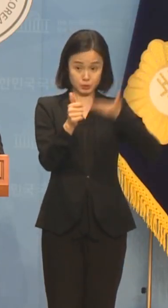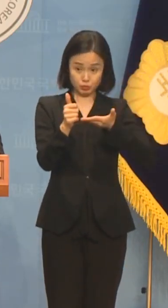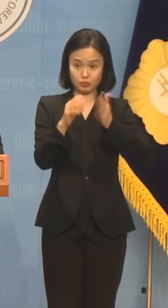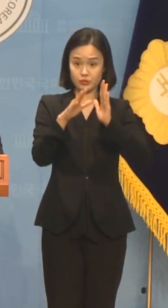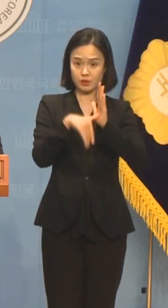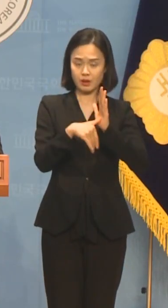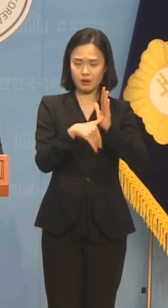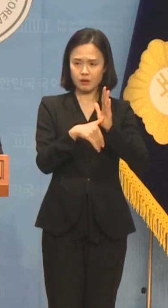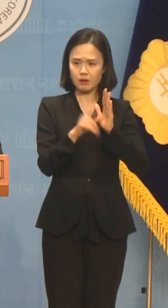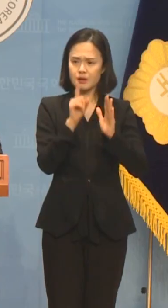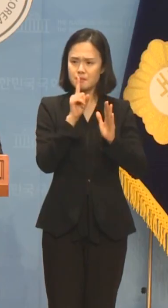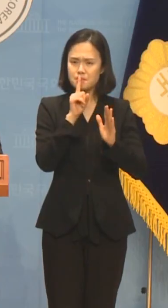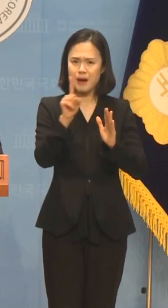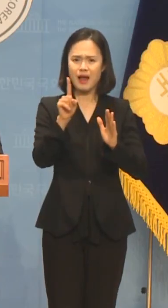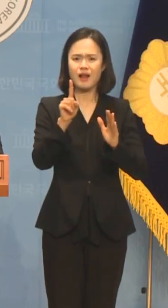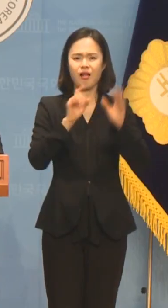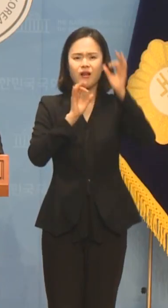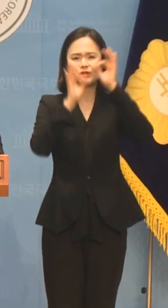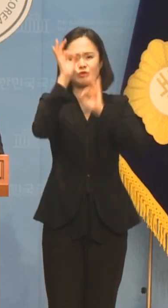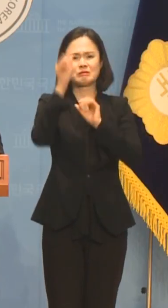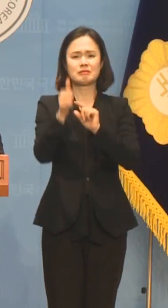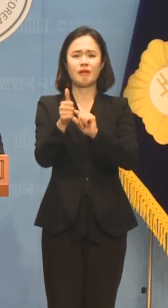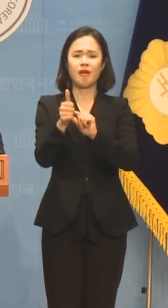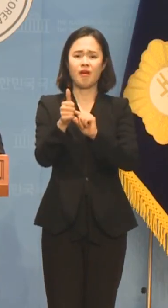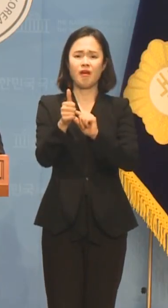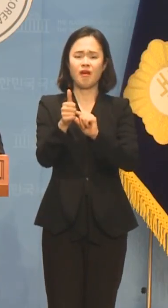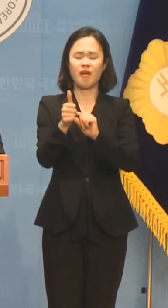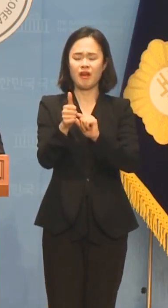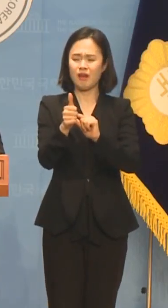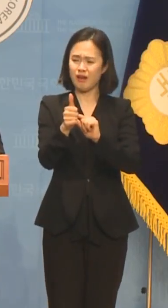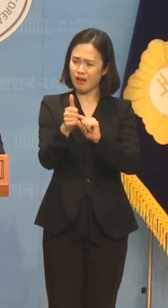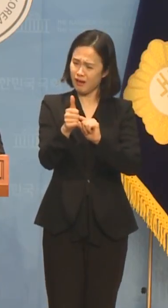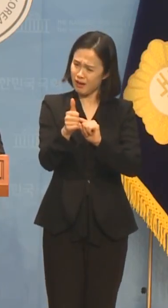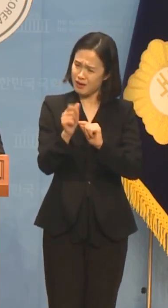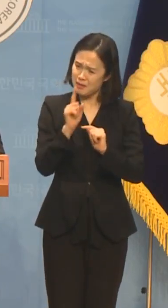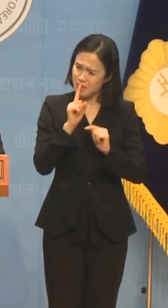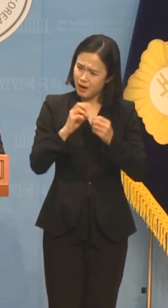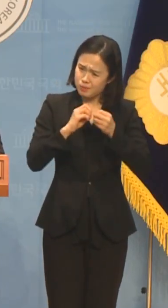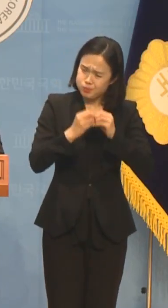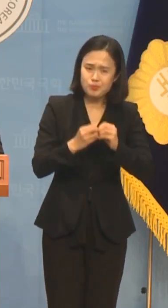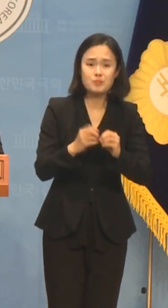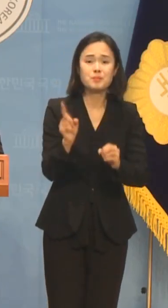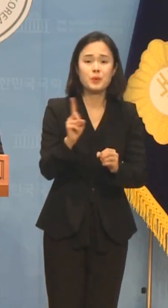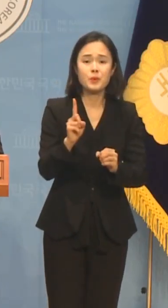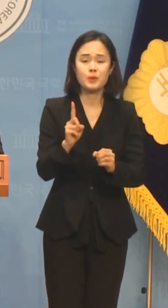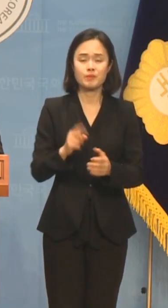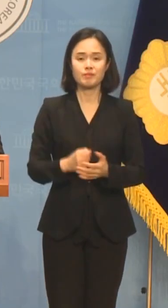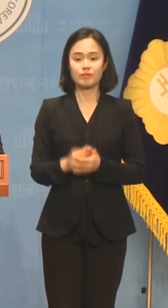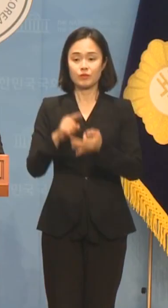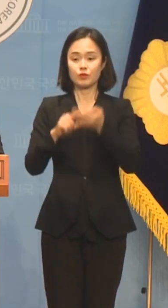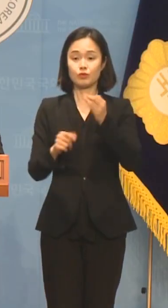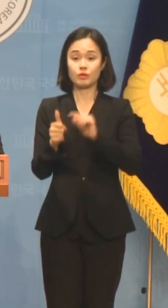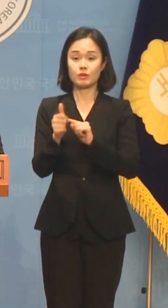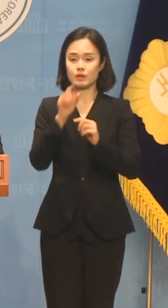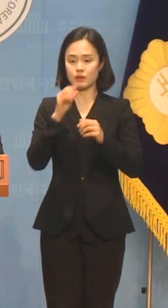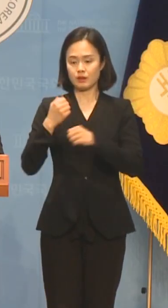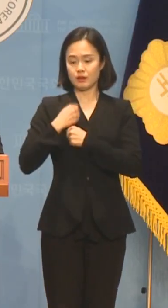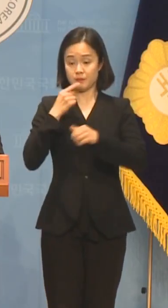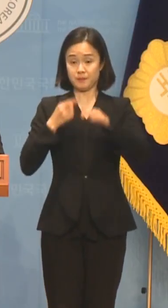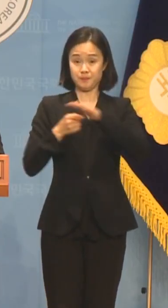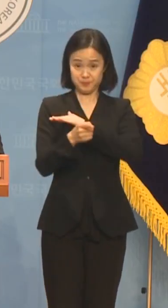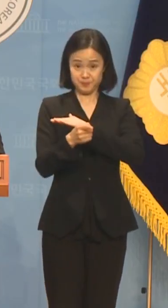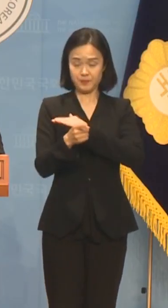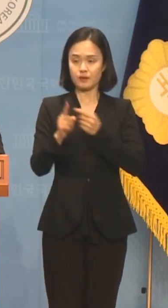했습니다. 윤석열의 비상계엄 선포를 한국적 특수성 속에서 이해해야